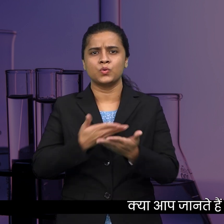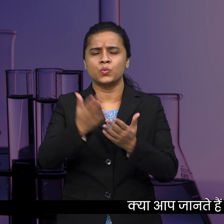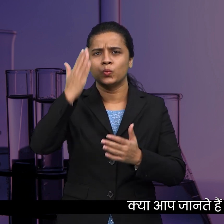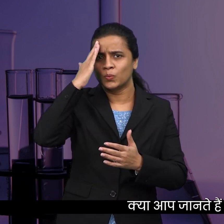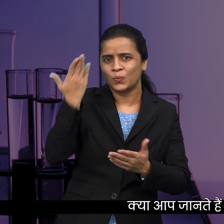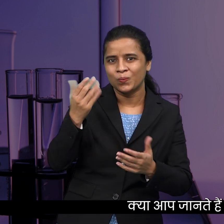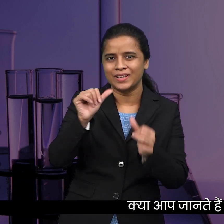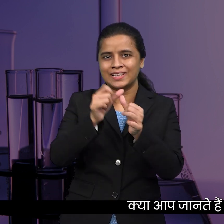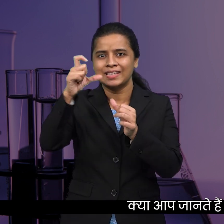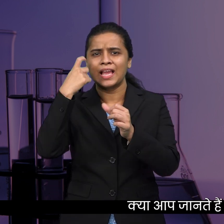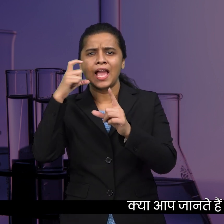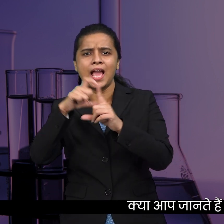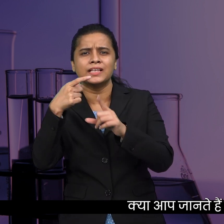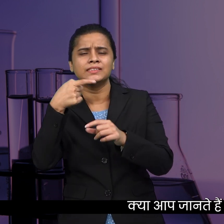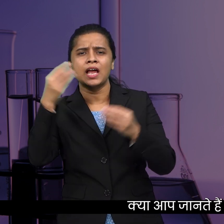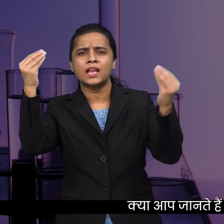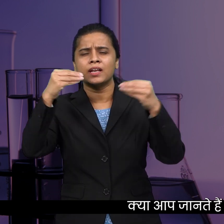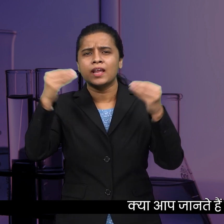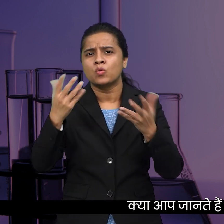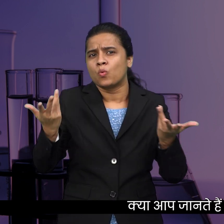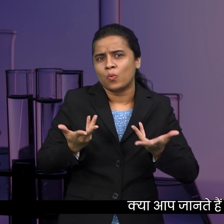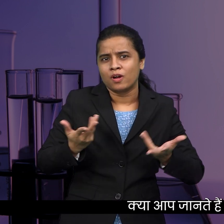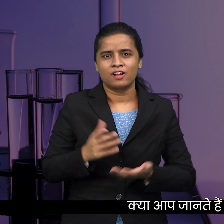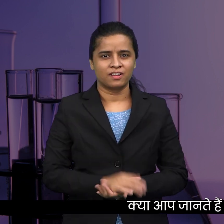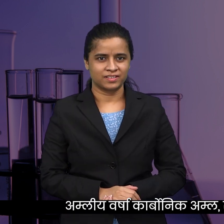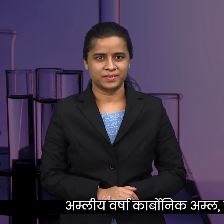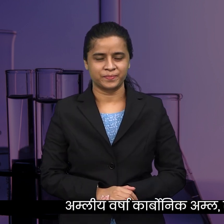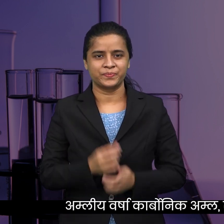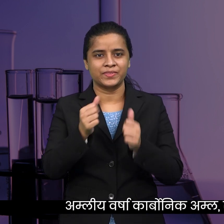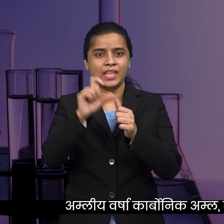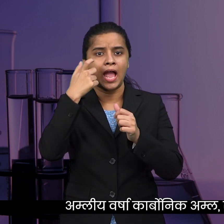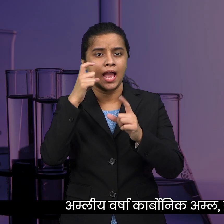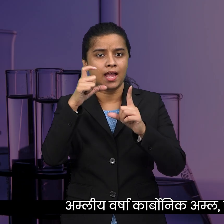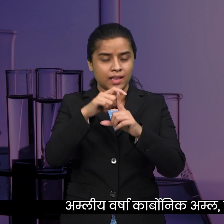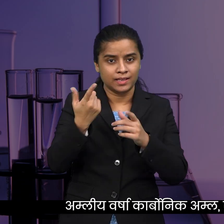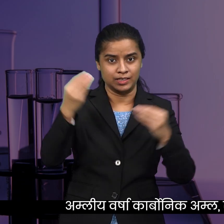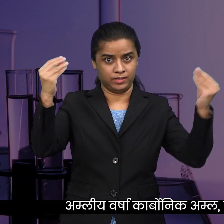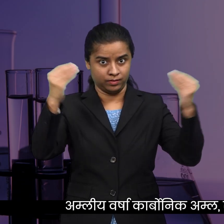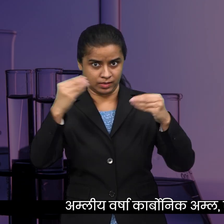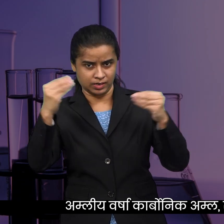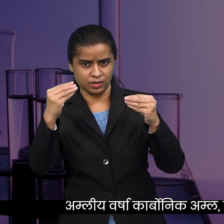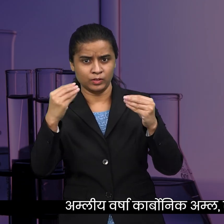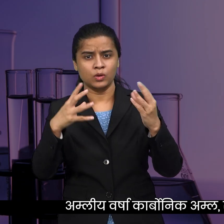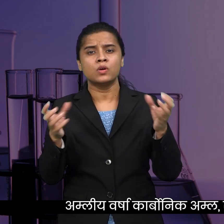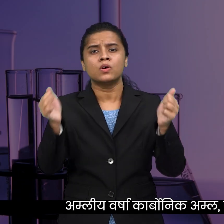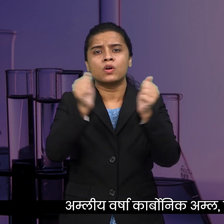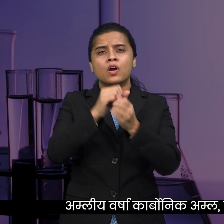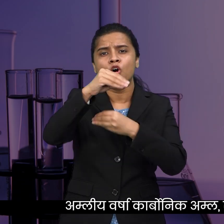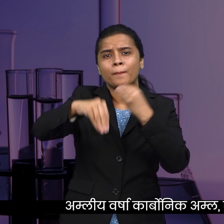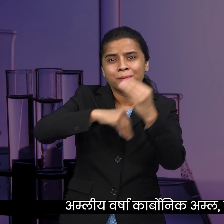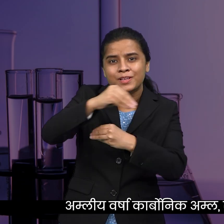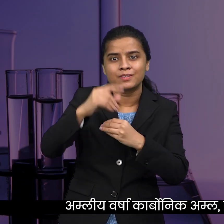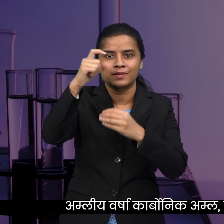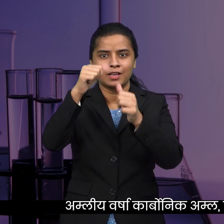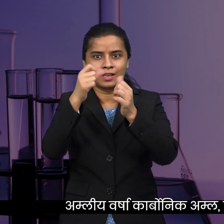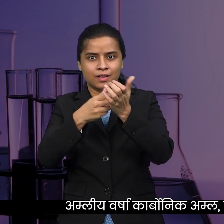क्या आप जानते हैं कि अम्लीय वर्षा क्या होता है? अम्लीय वर्षा कार्बोनिक अम्ल, सल्फ्यूरिक